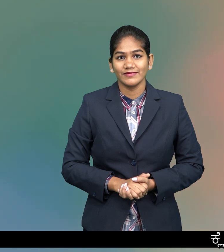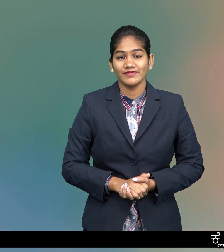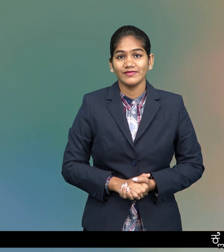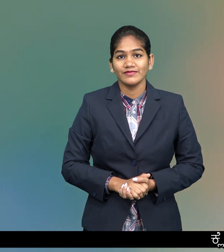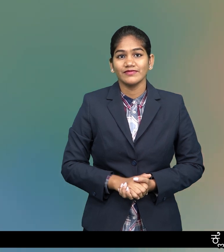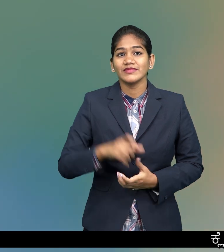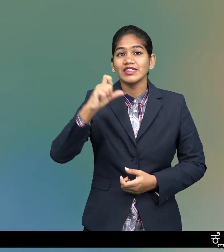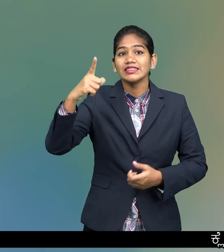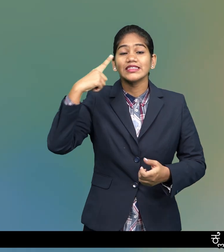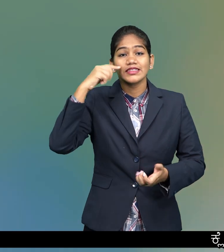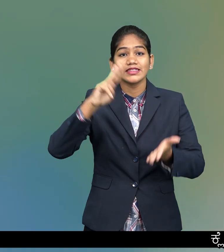ಕ್ಲೈಮೋಗ್ರಾಫ್.